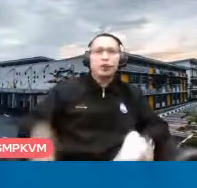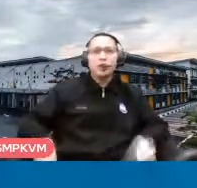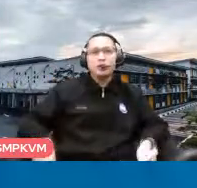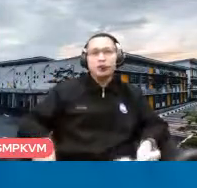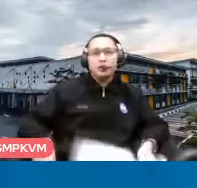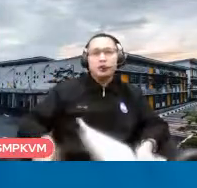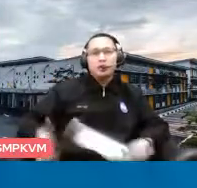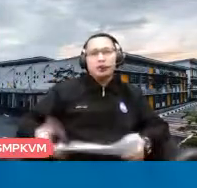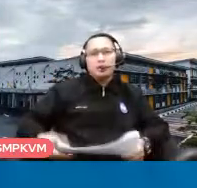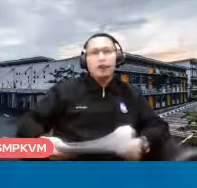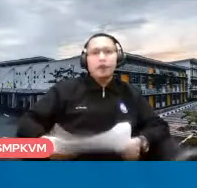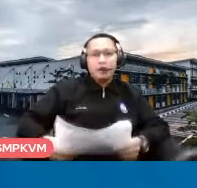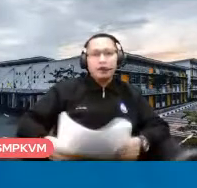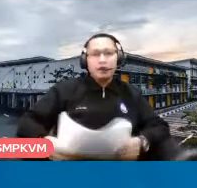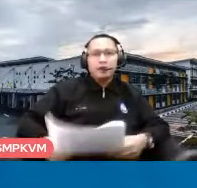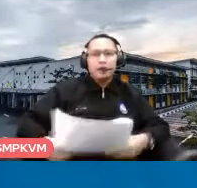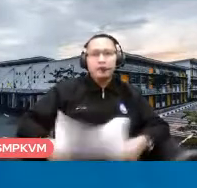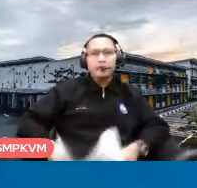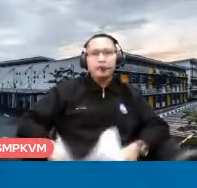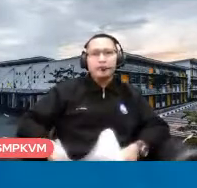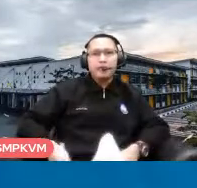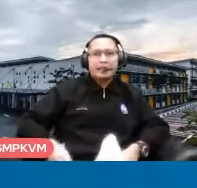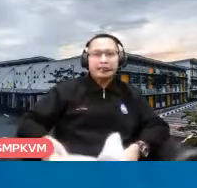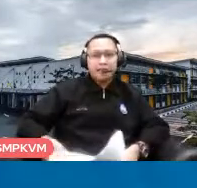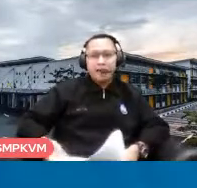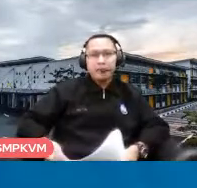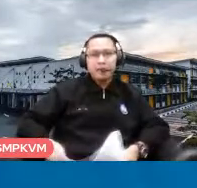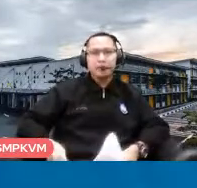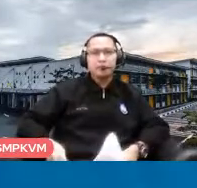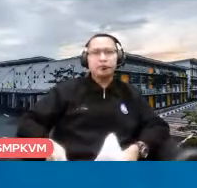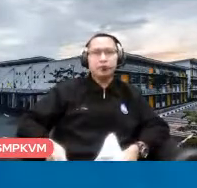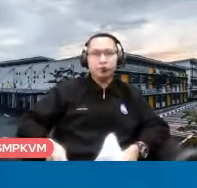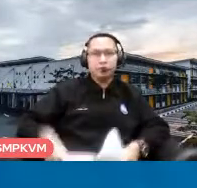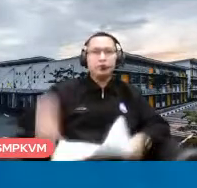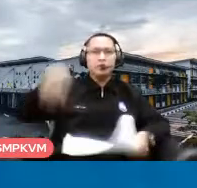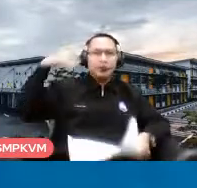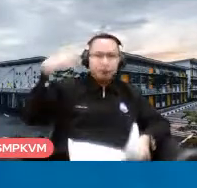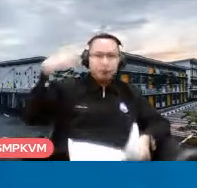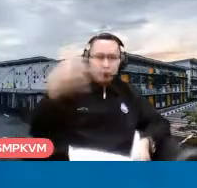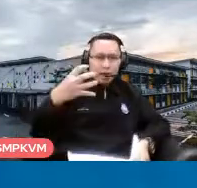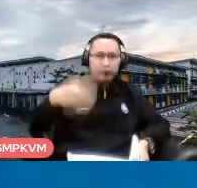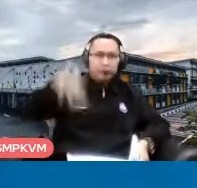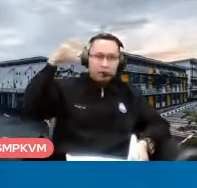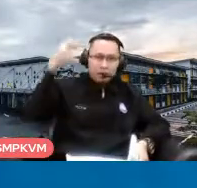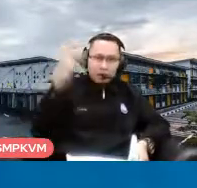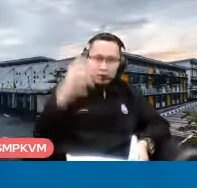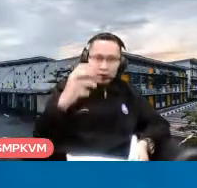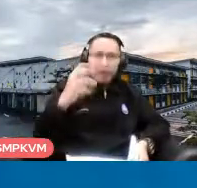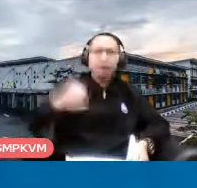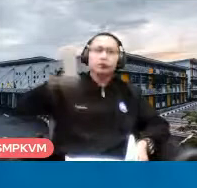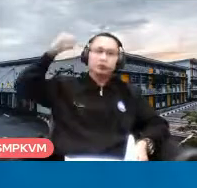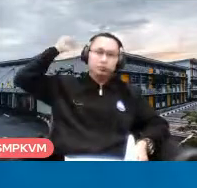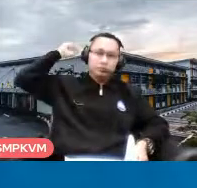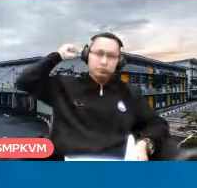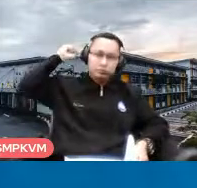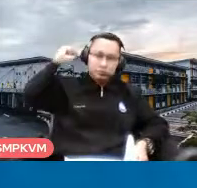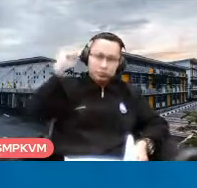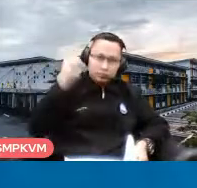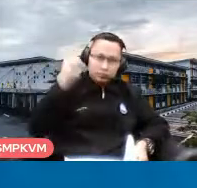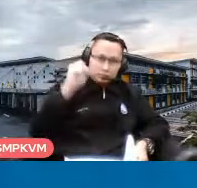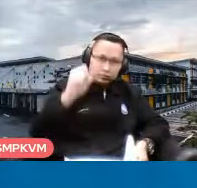thoriqat orang Afrika Oke kesal Hampura masuknya buat roteng